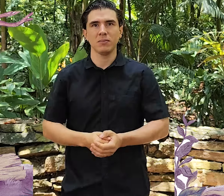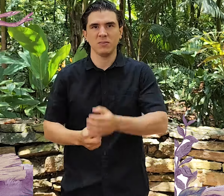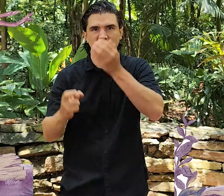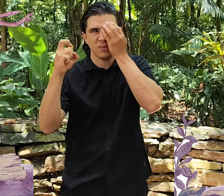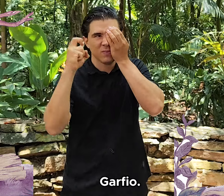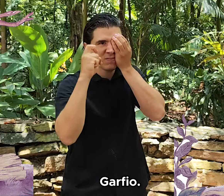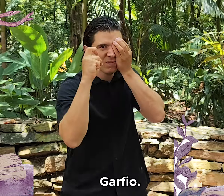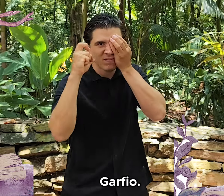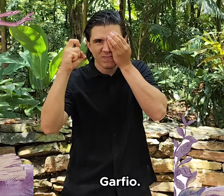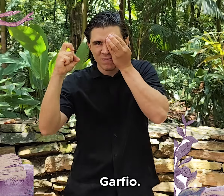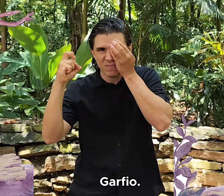garfio,